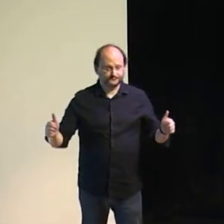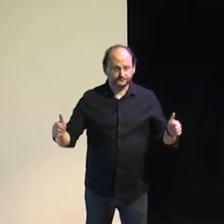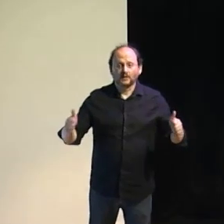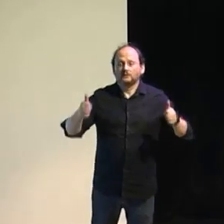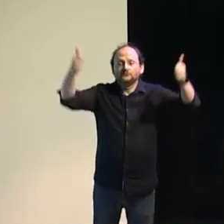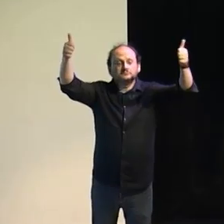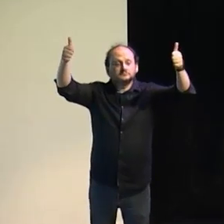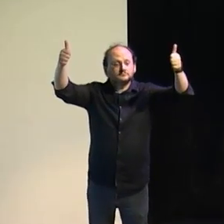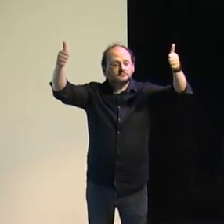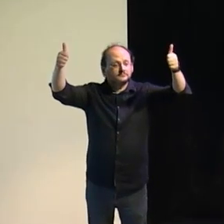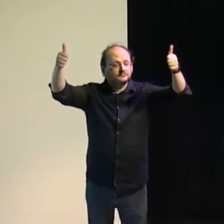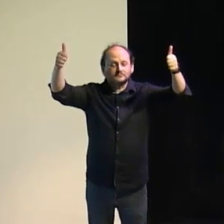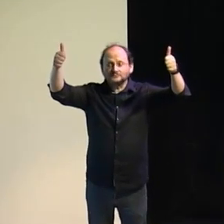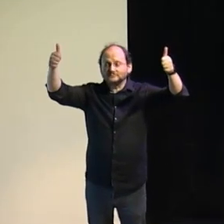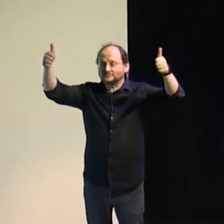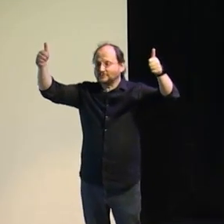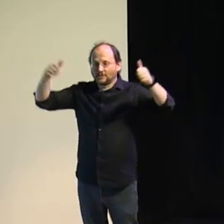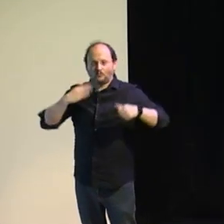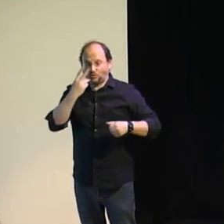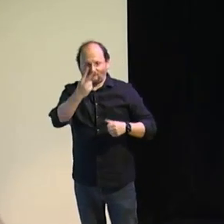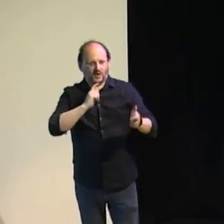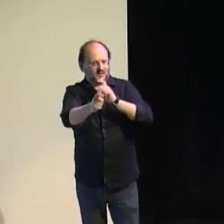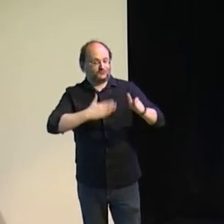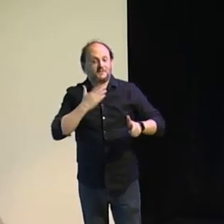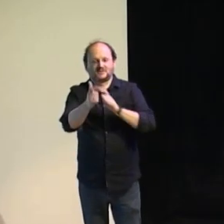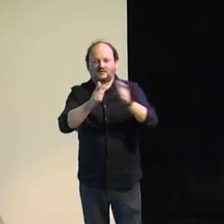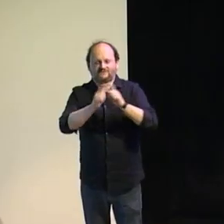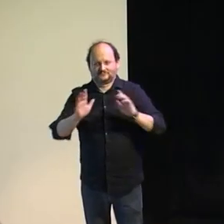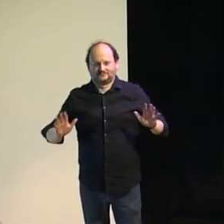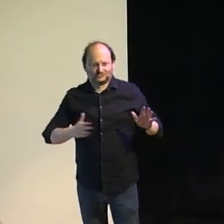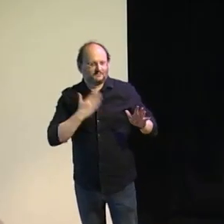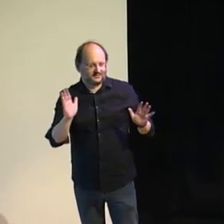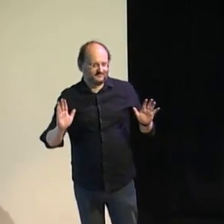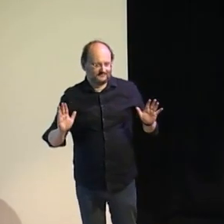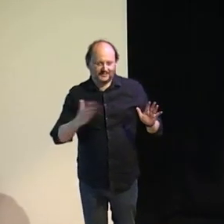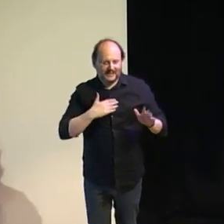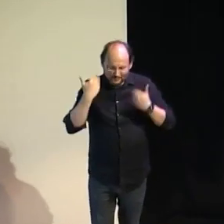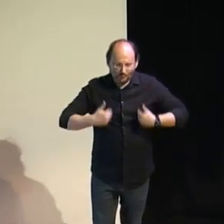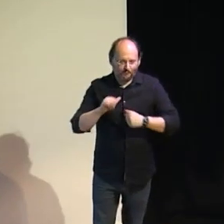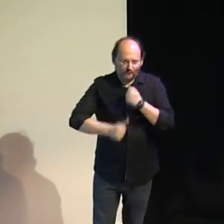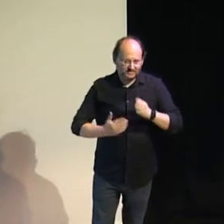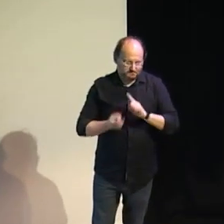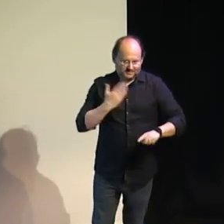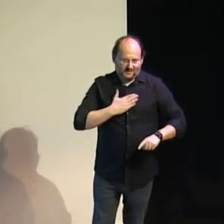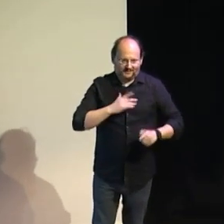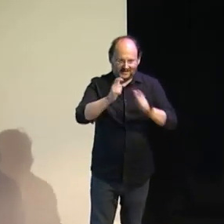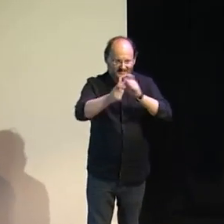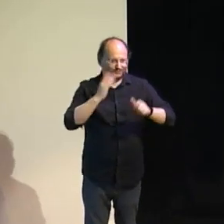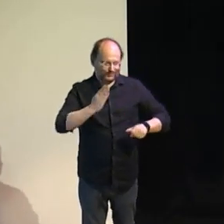c'est une approche qui est très proche des archéologues, en fait. Une démarche qui est très proche des archéologues. J'aime beaucoup les interactions, alors n'hésitez pas à me dire